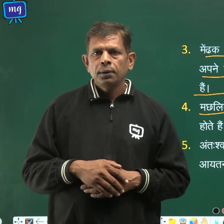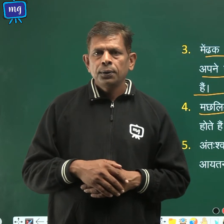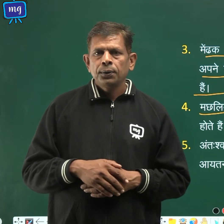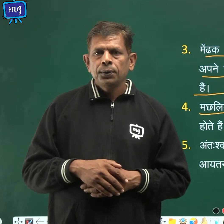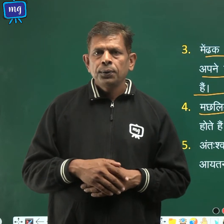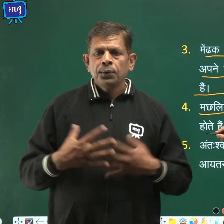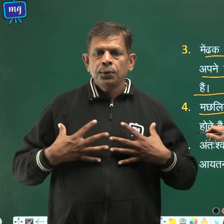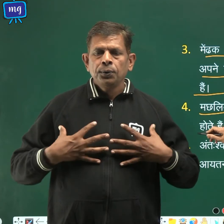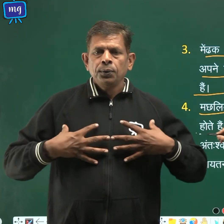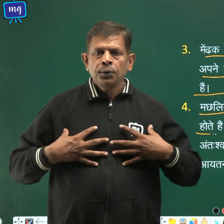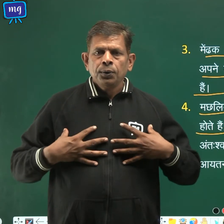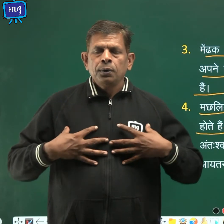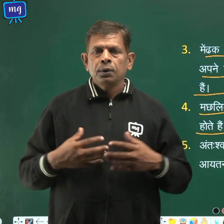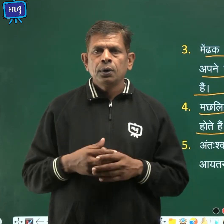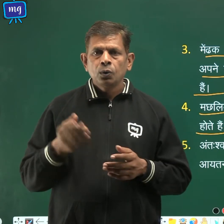फेफड़े होते हैं?